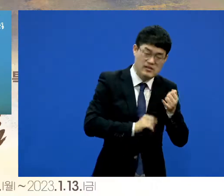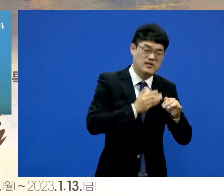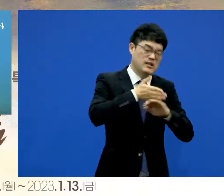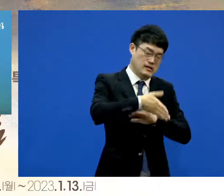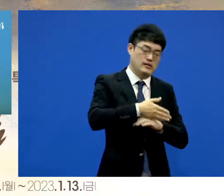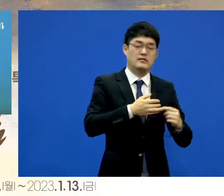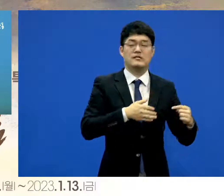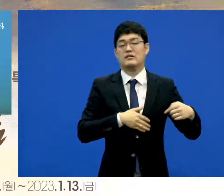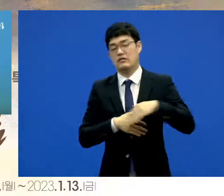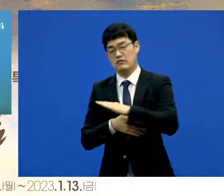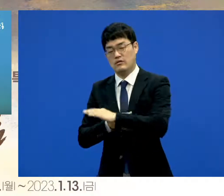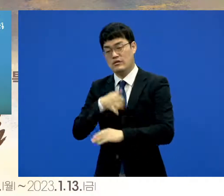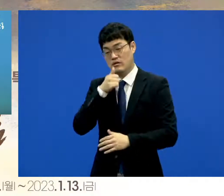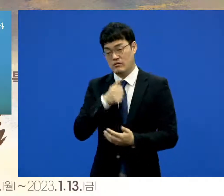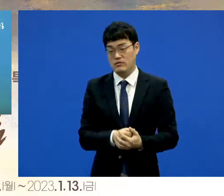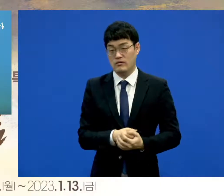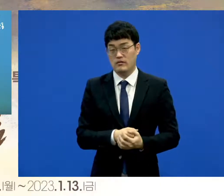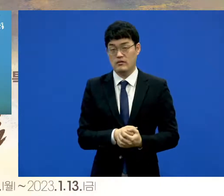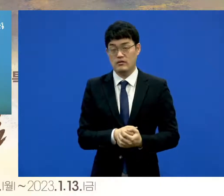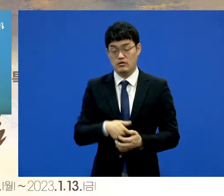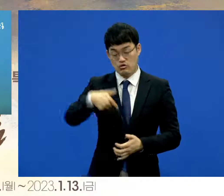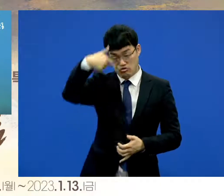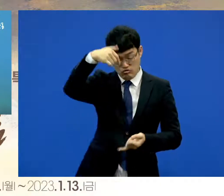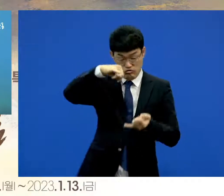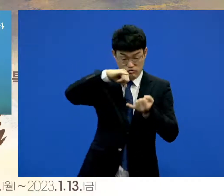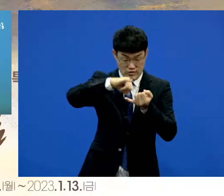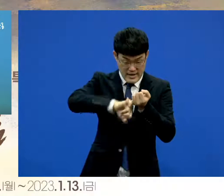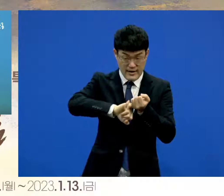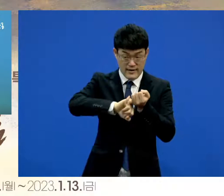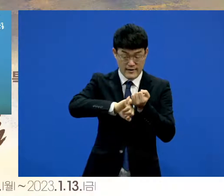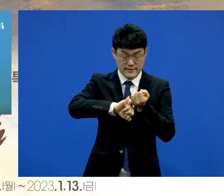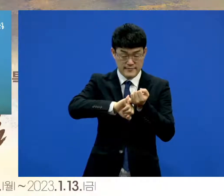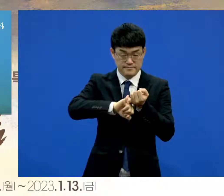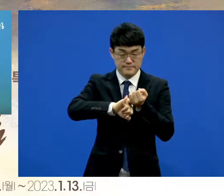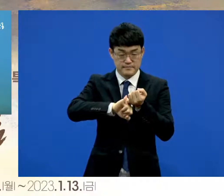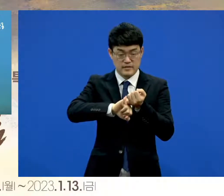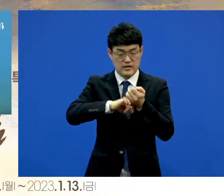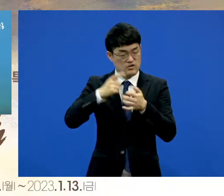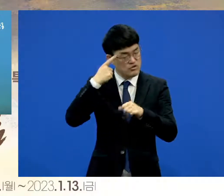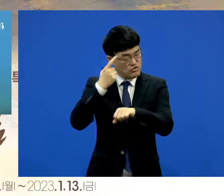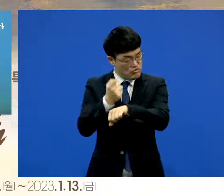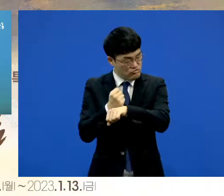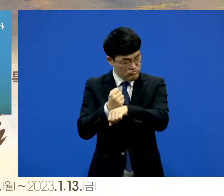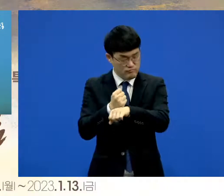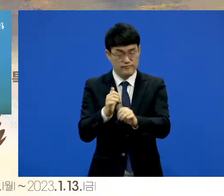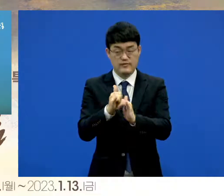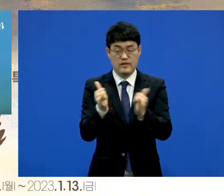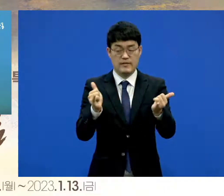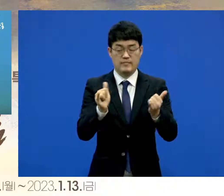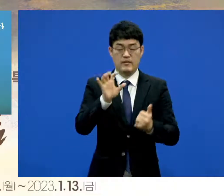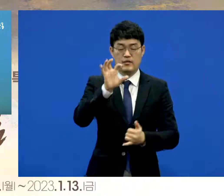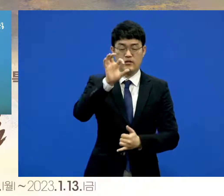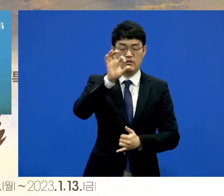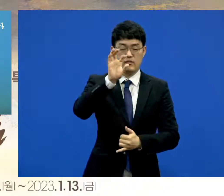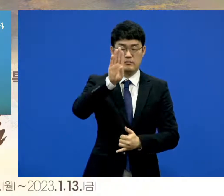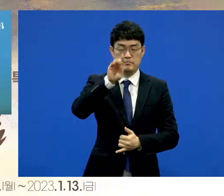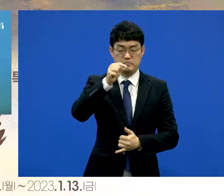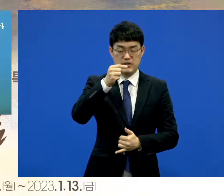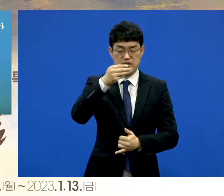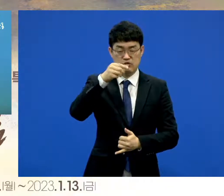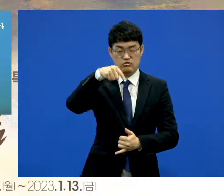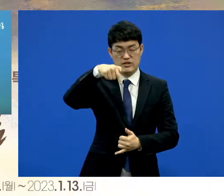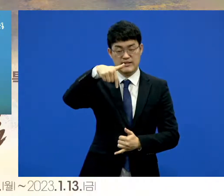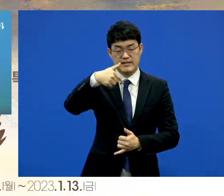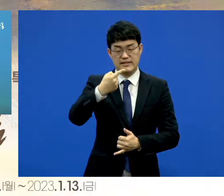구약학자인 월트 브루그만이라고 하는 분이 있습니다. 유명한 분인데 이 신앙의 세 가지 과정을 소개해요. 첫 번째 시기는 영적